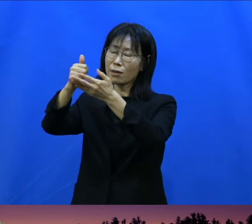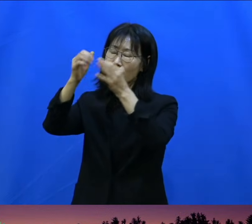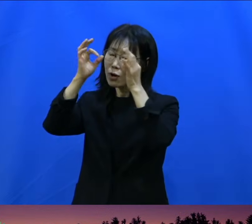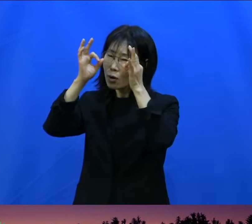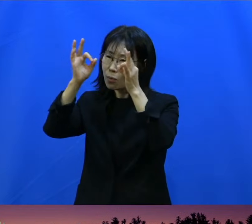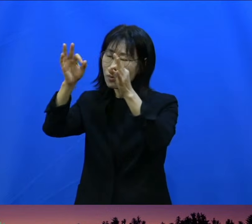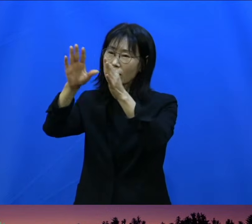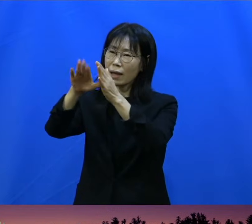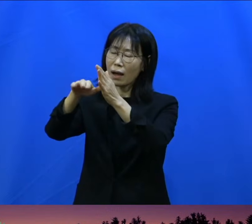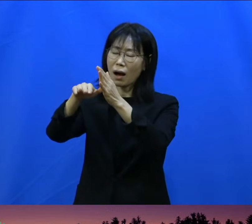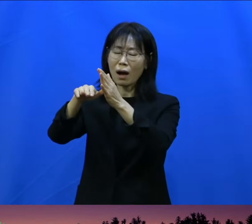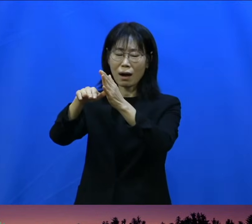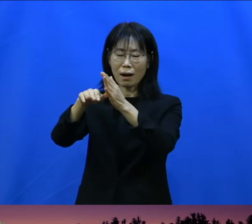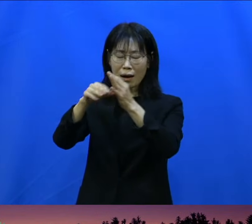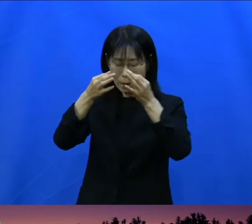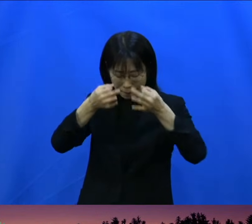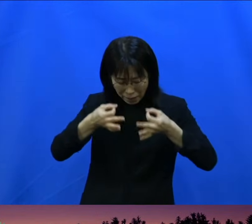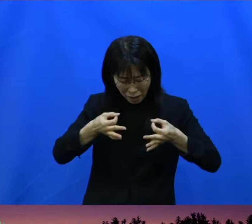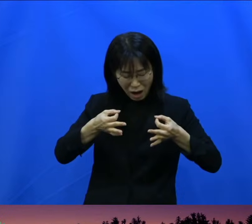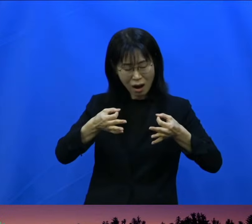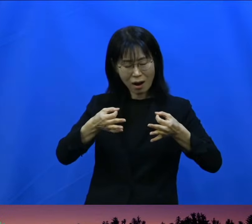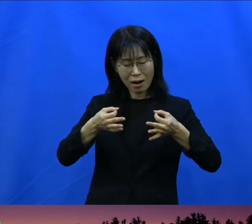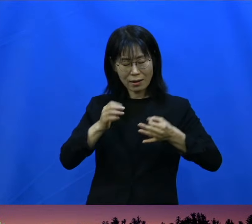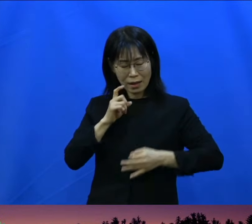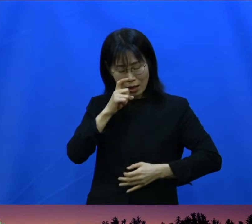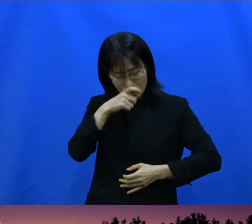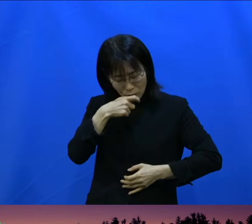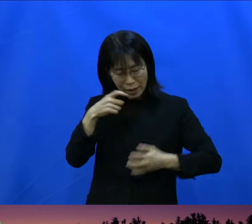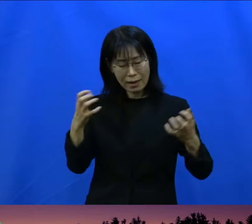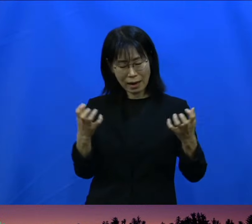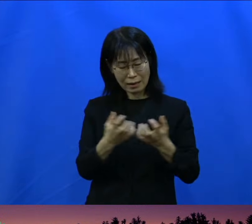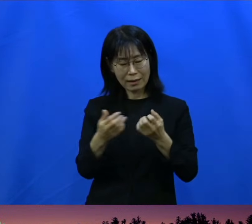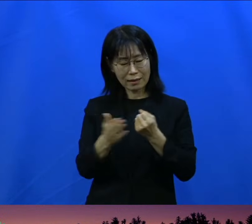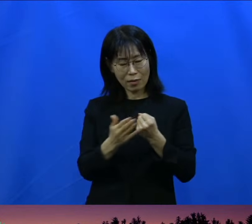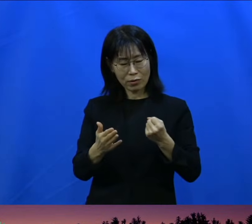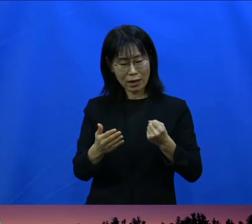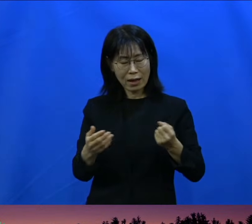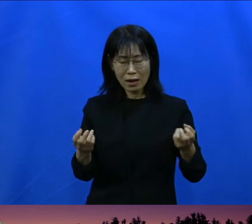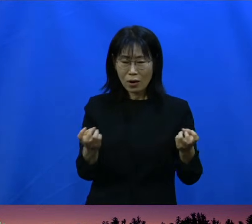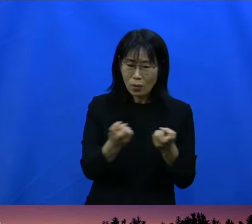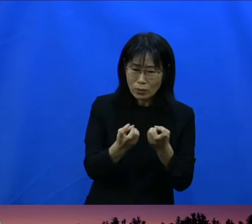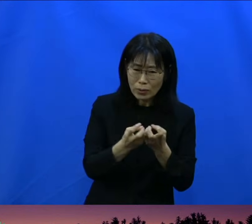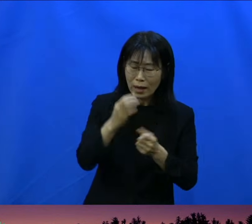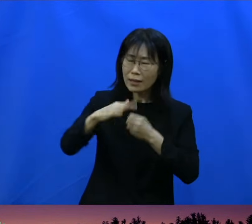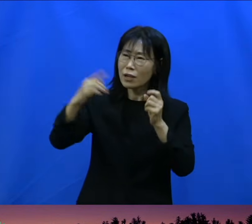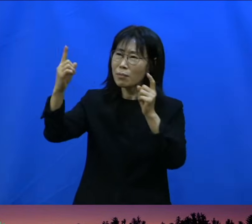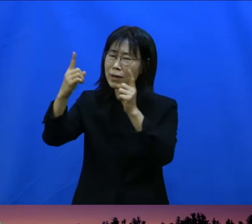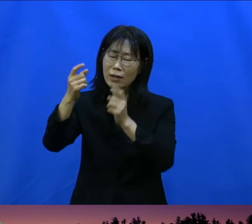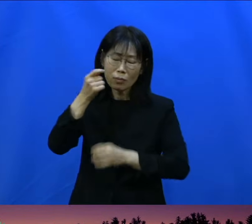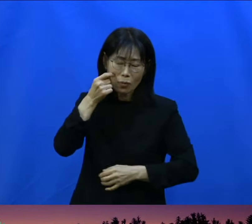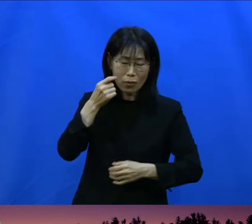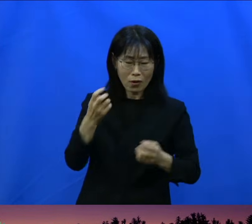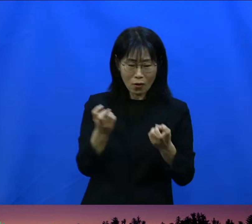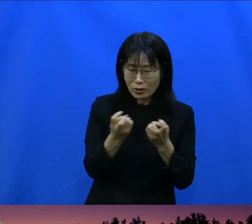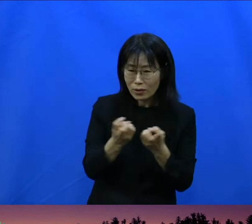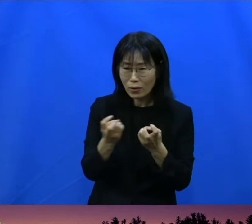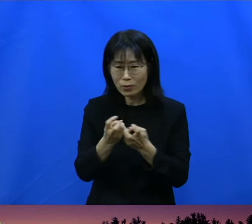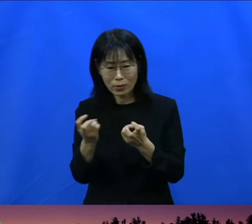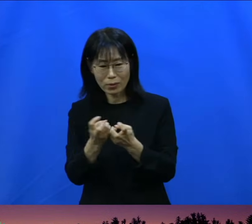여기에는 인간의 자존심이 거기에 서 있을 수가 없어요. 그냥 부들부들 떨면서 화로도 나여 망하게 되었도다.